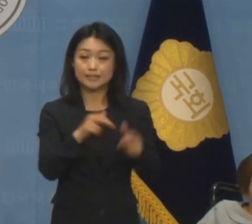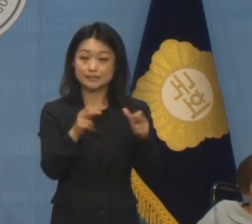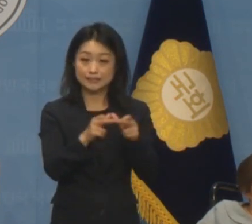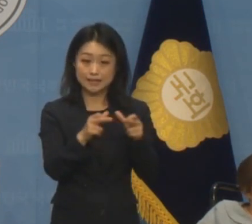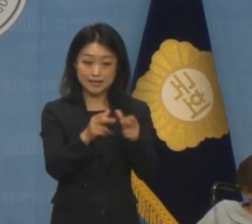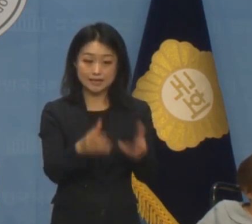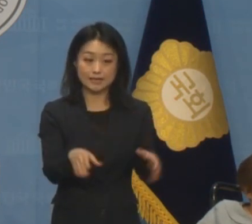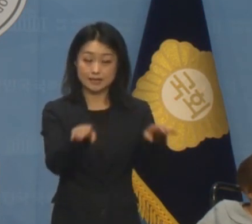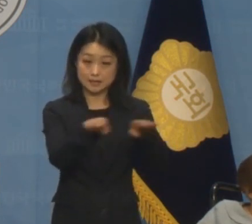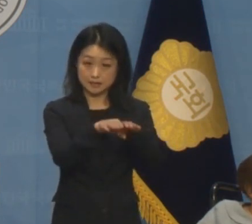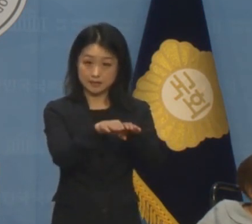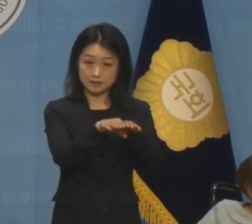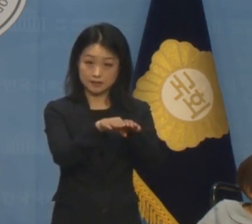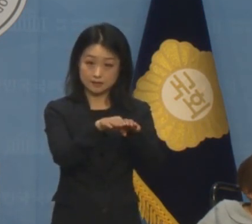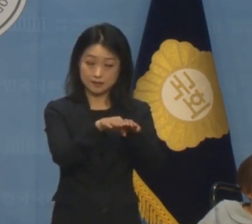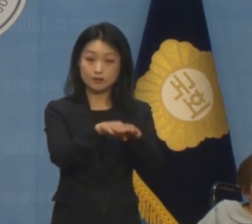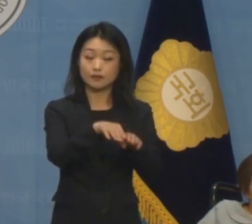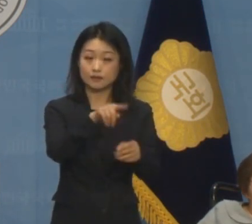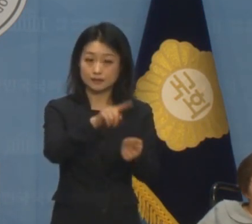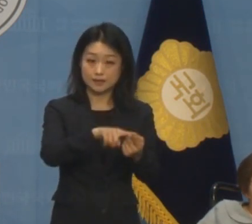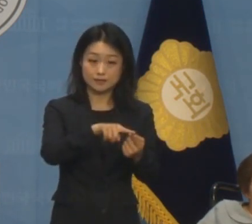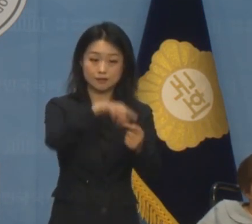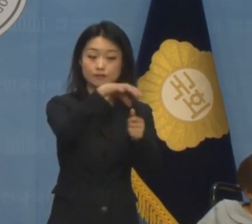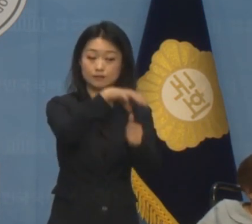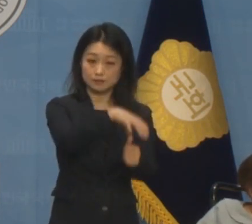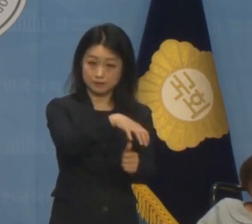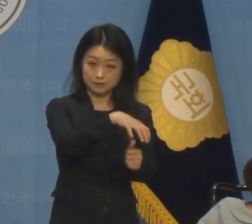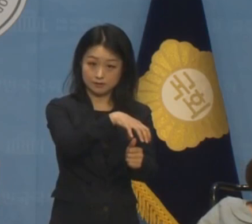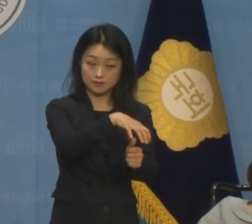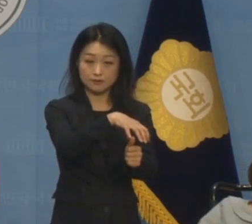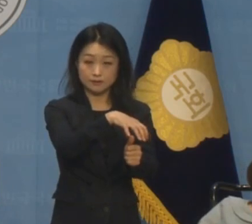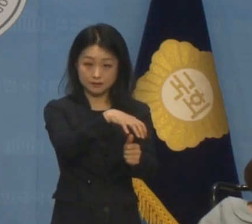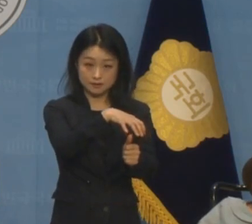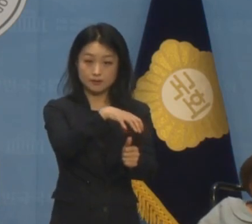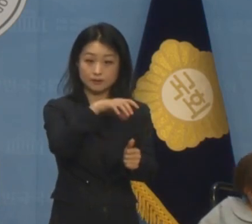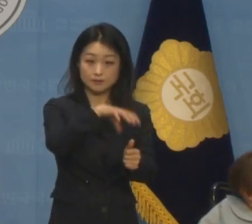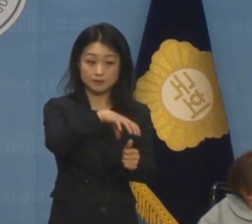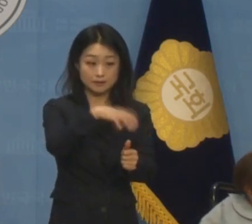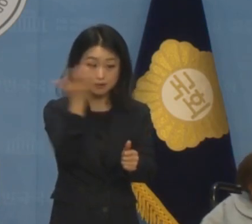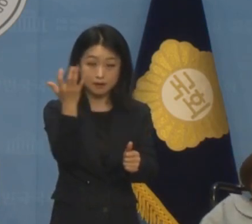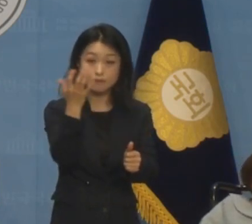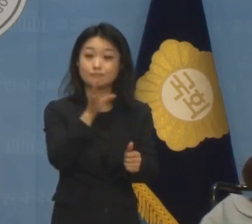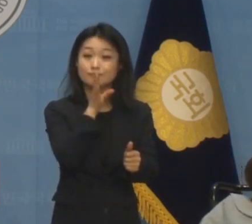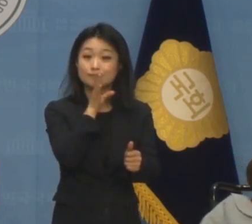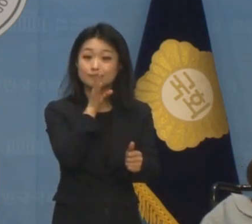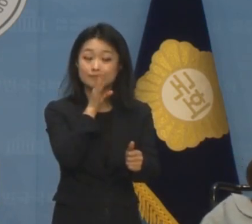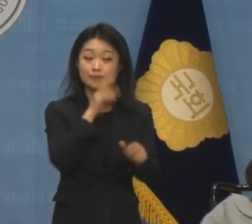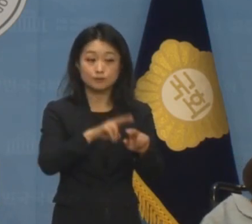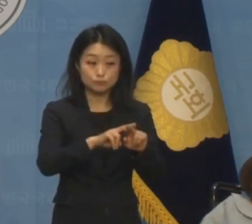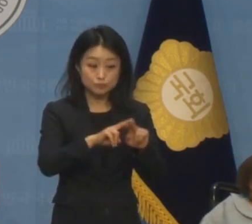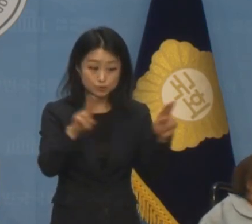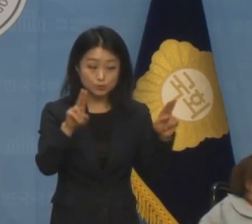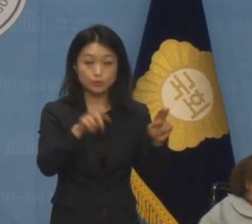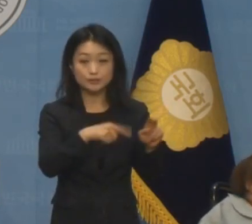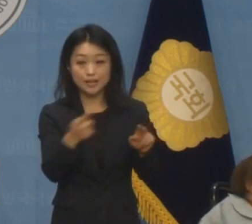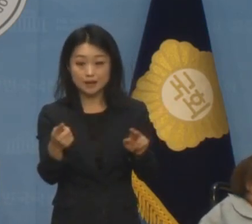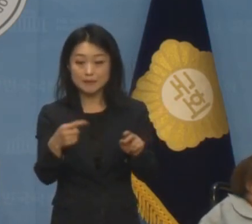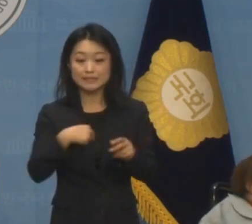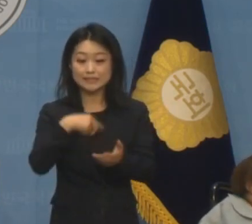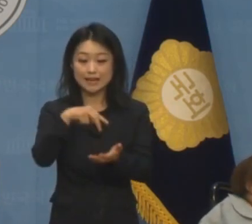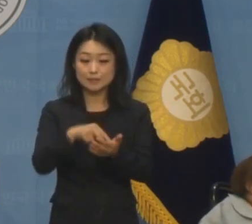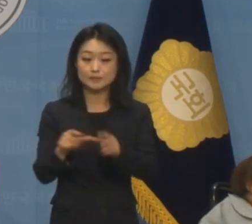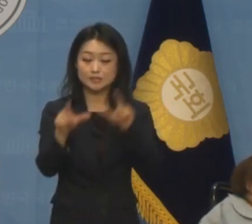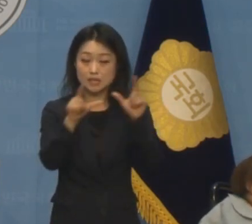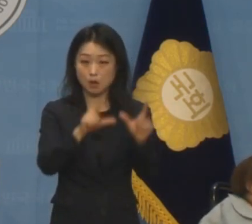폐지를 전제로 자립생활 조례 개정안을 발의했습니다. 그런데 자립생활 조례 개정안은